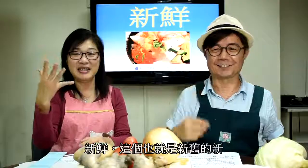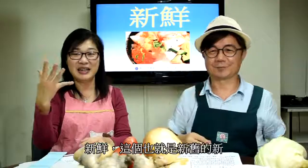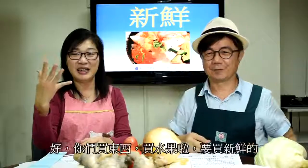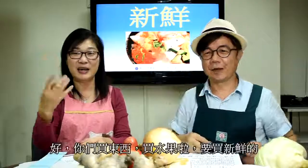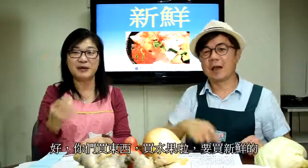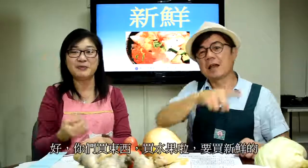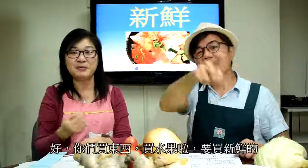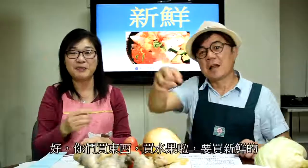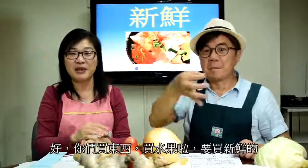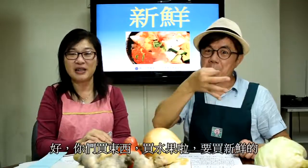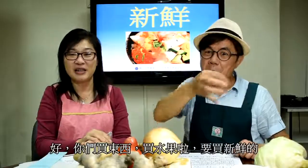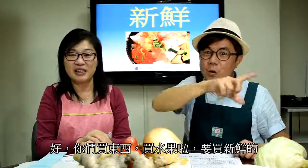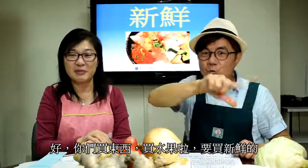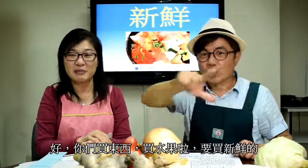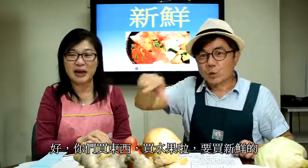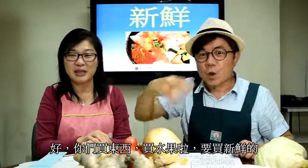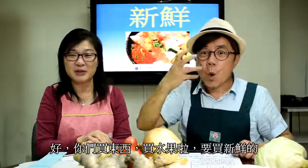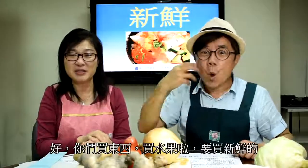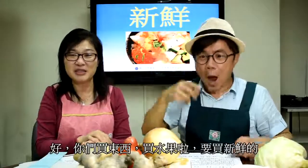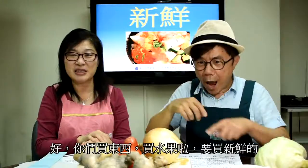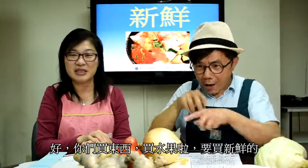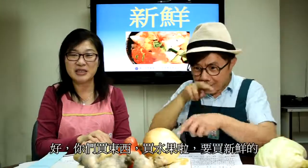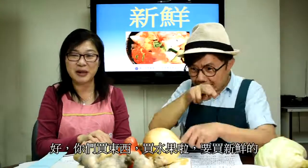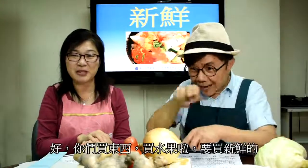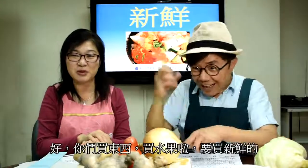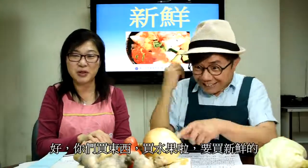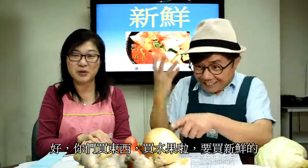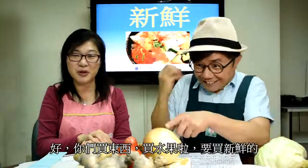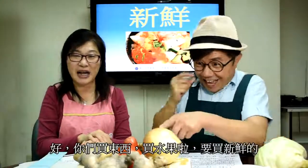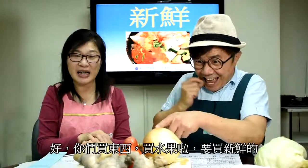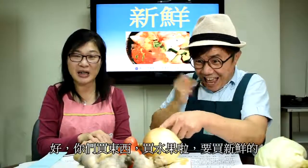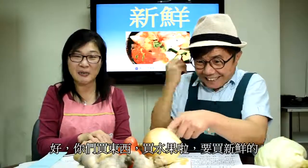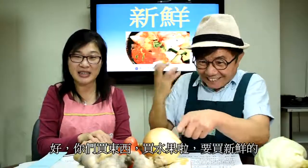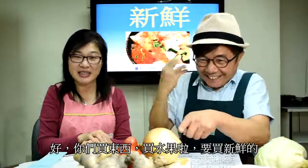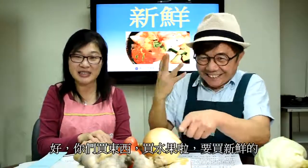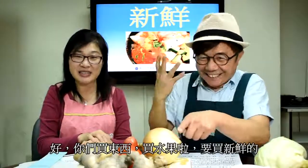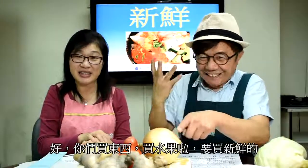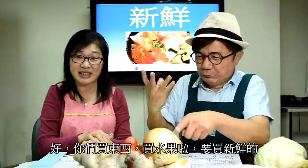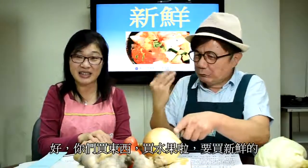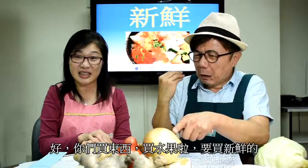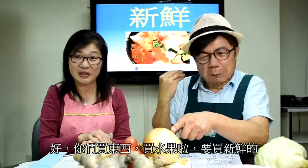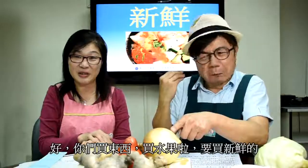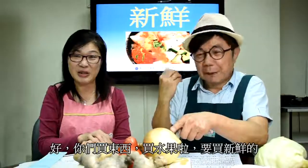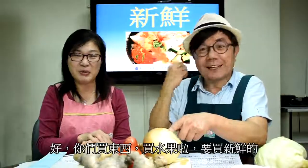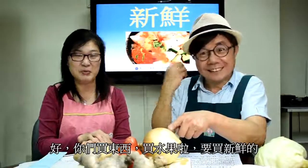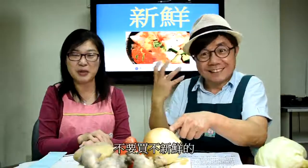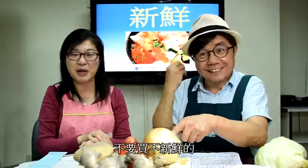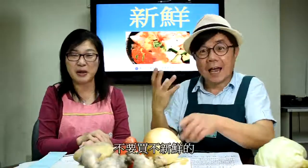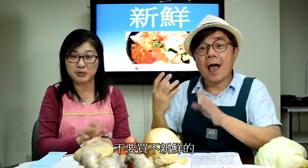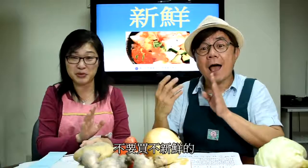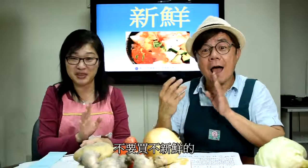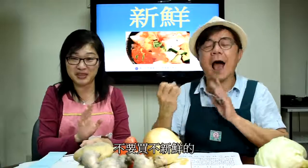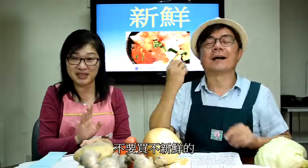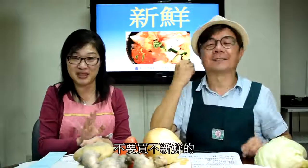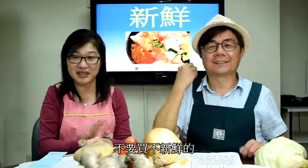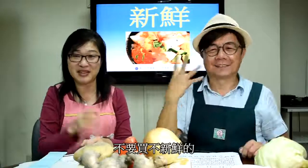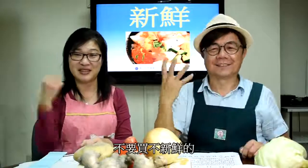好，你们买东西买水果啦，要买新鲜的，不要买不新鲜的。